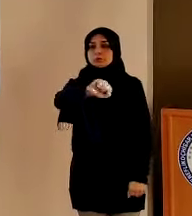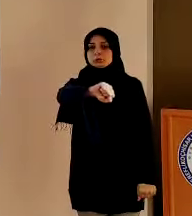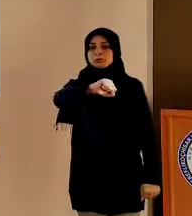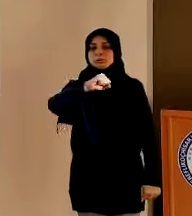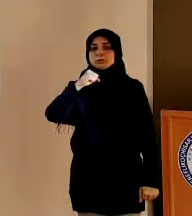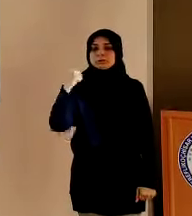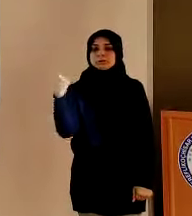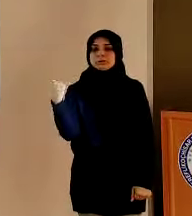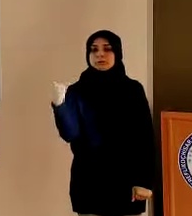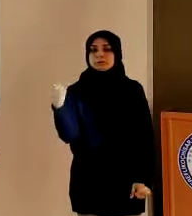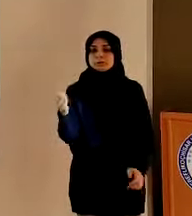buzdolabı,